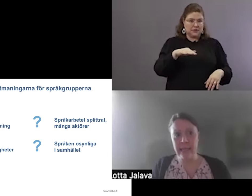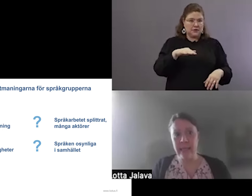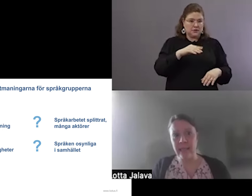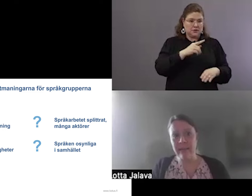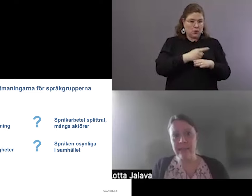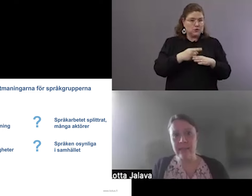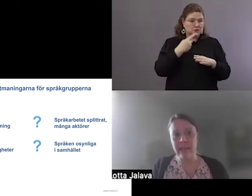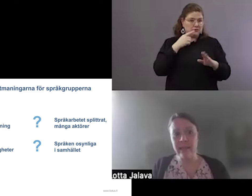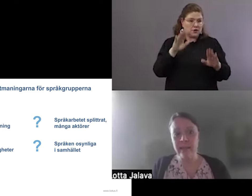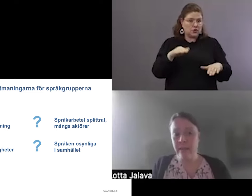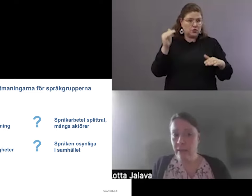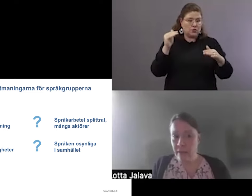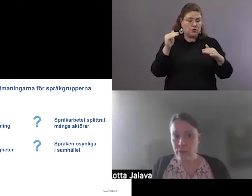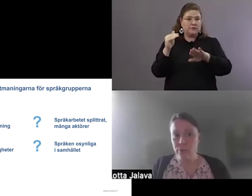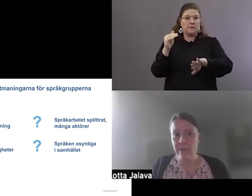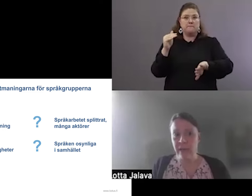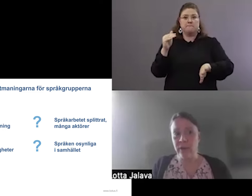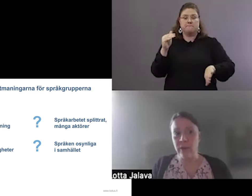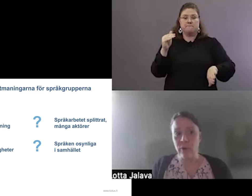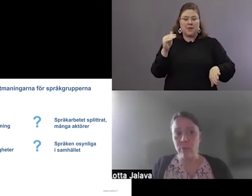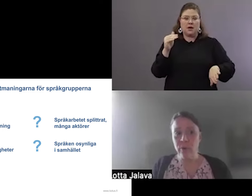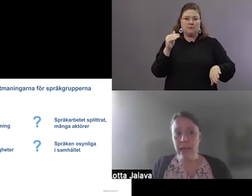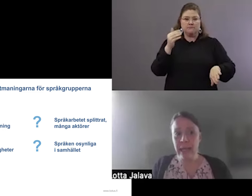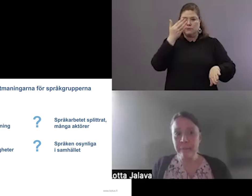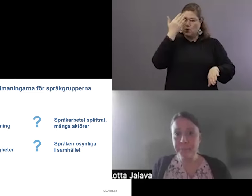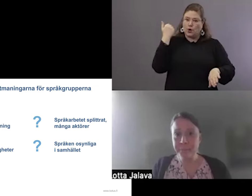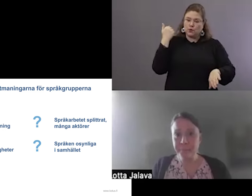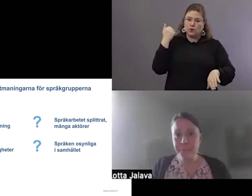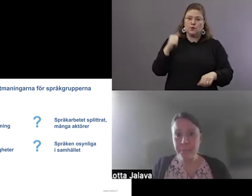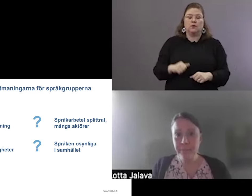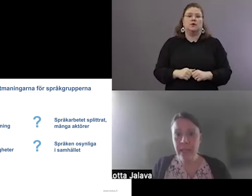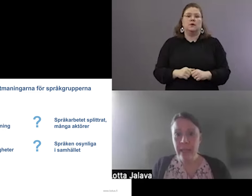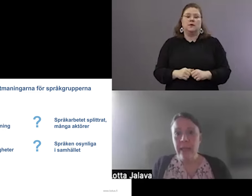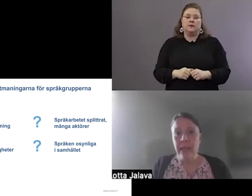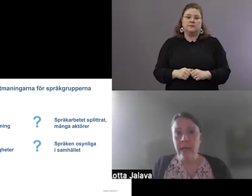esillä, niin jäävät sitten joskus varjon ja ulkopuolelle.